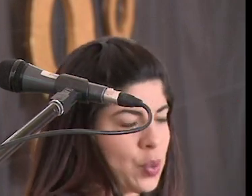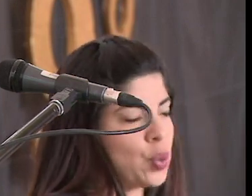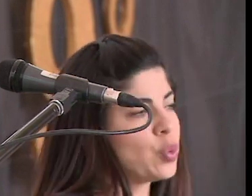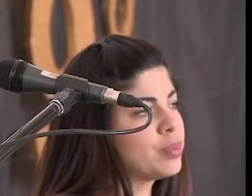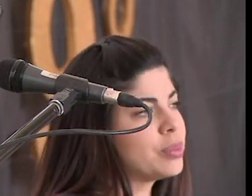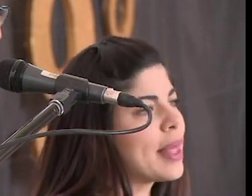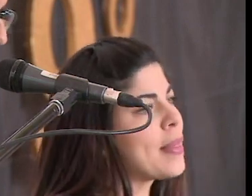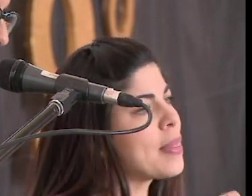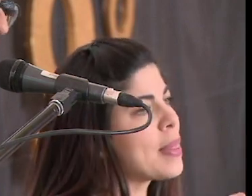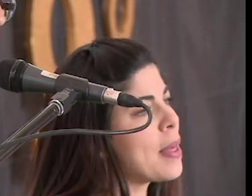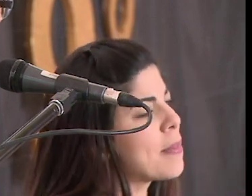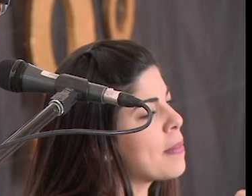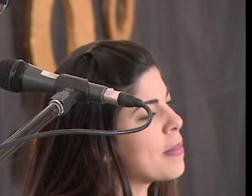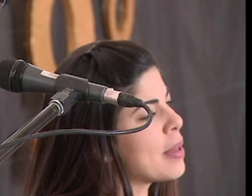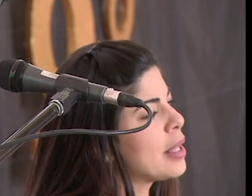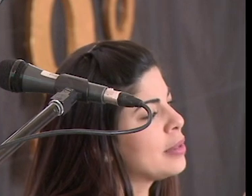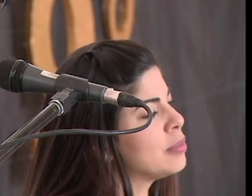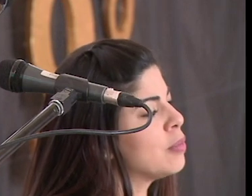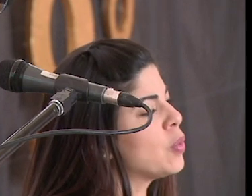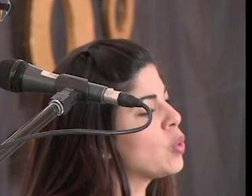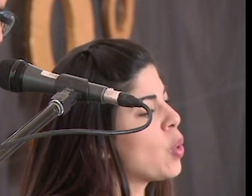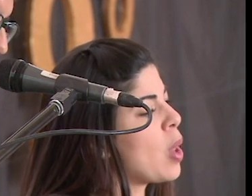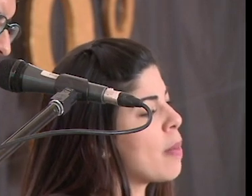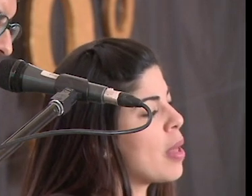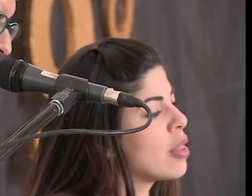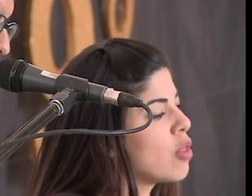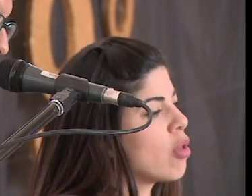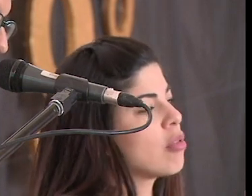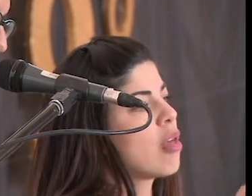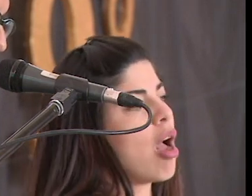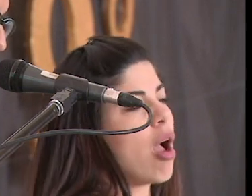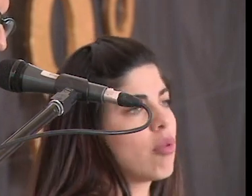y un dispositivo de progreso.